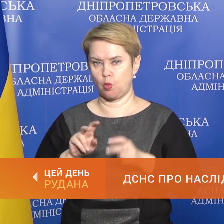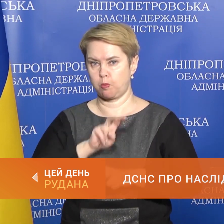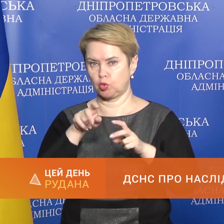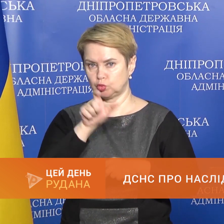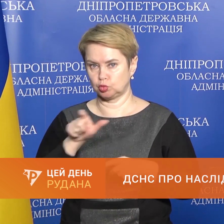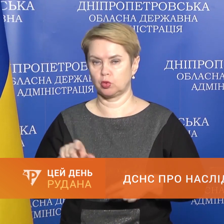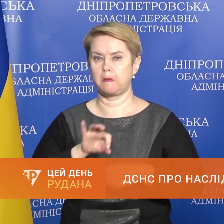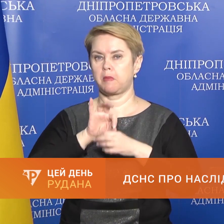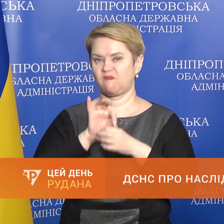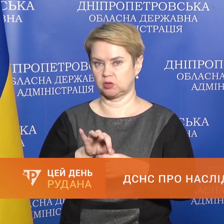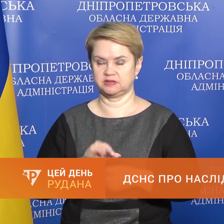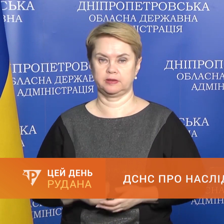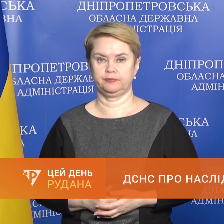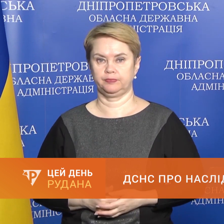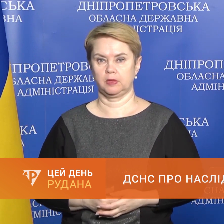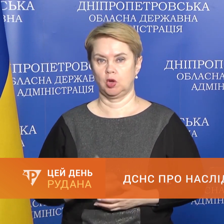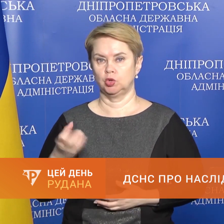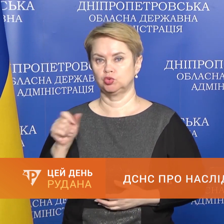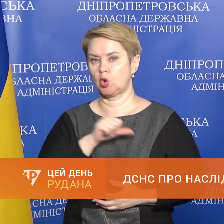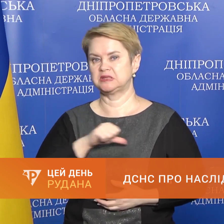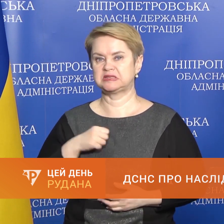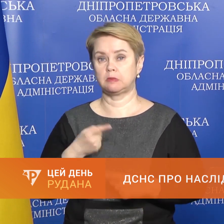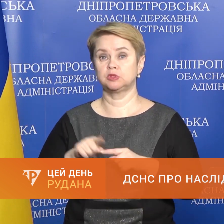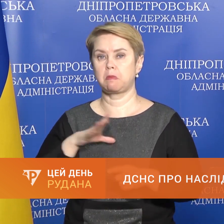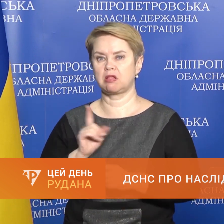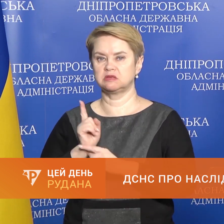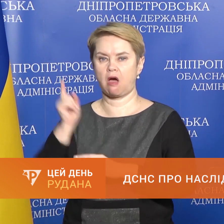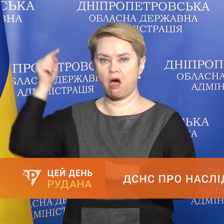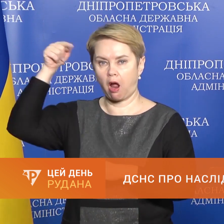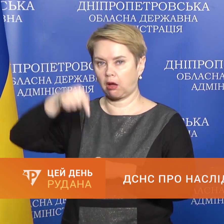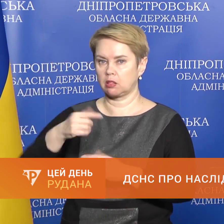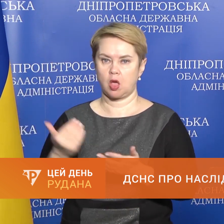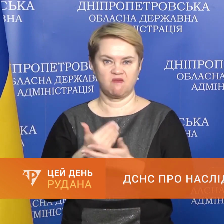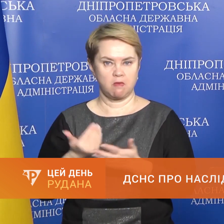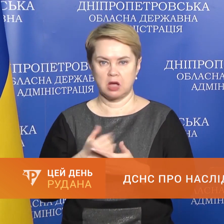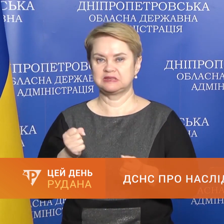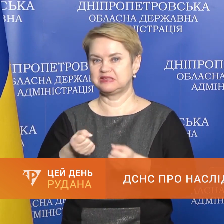пошуку людей проводяться. Що саме це були за ракети, інформація ще з'ясовується.